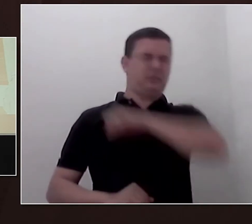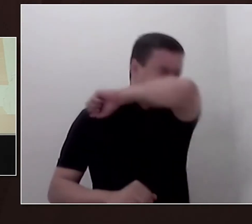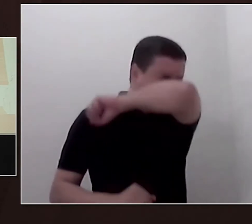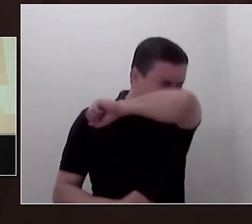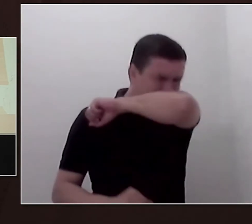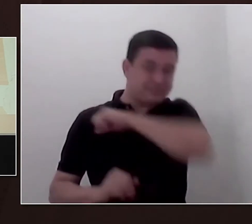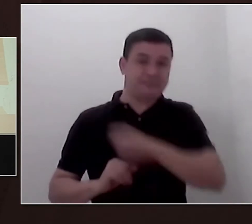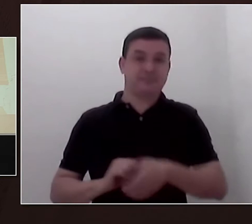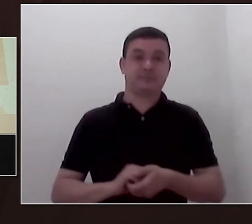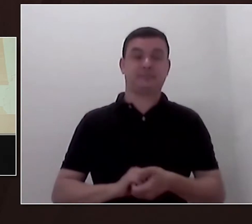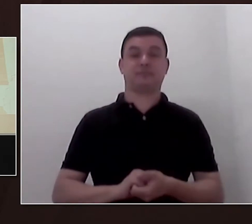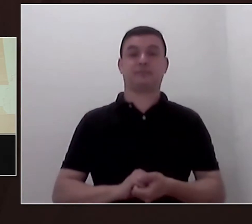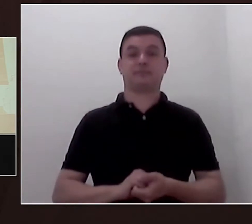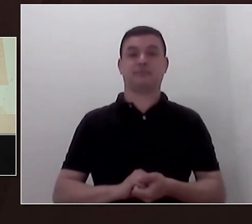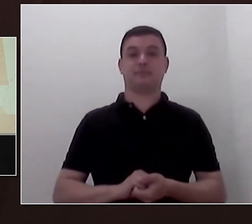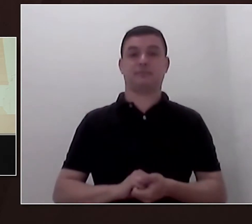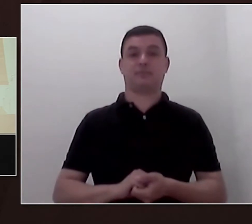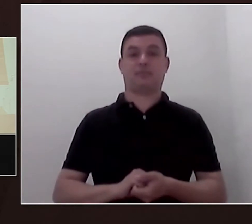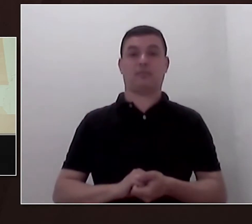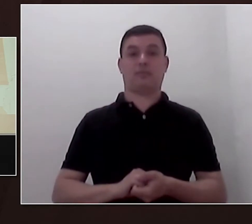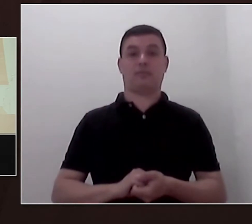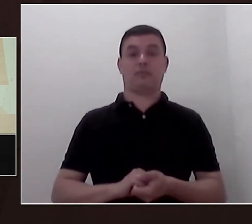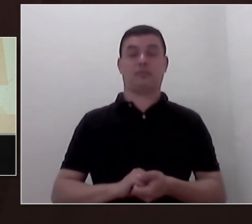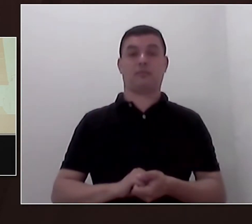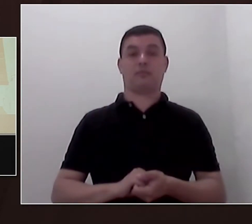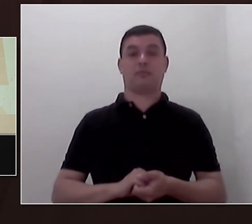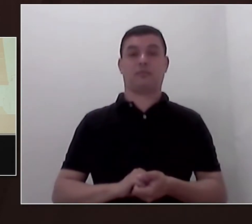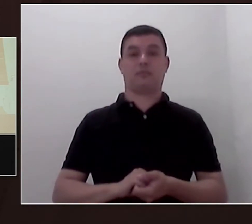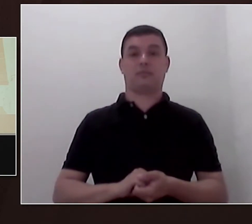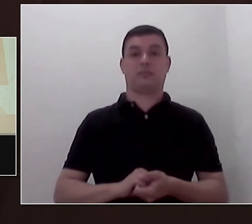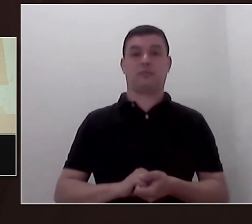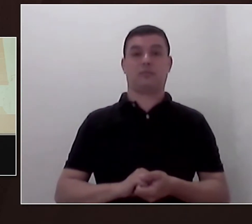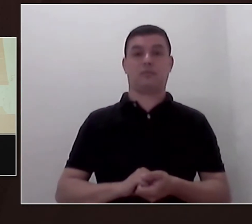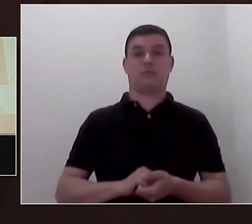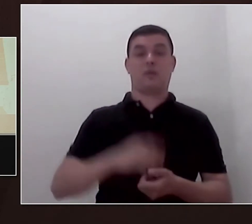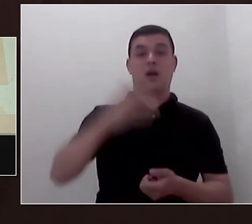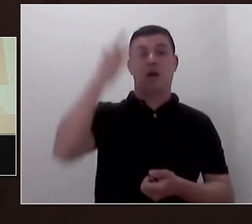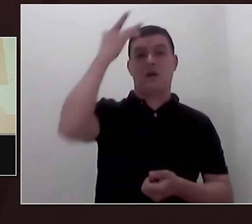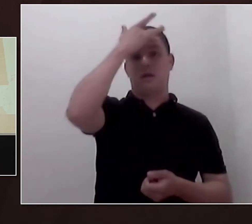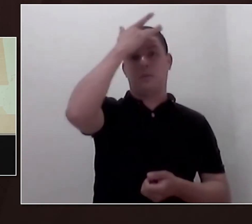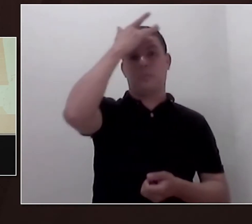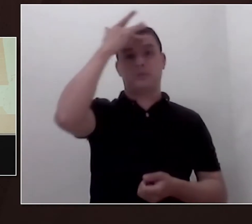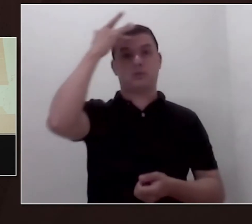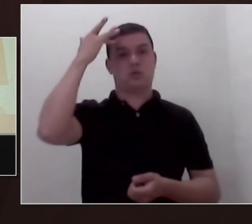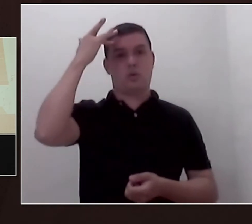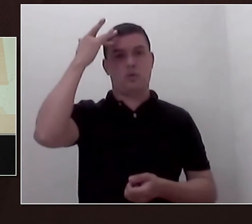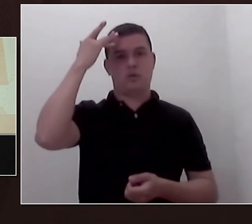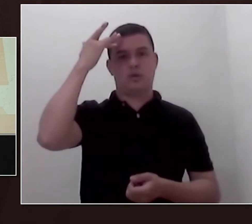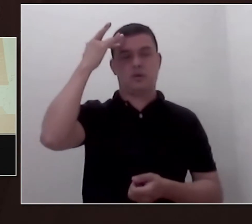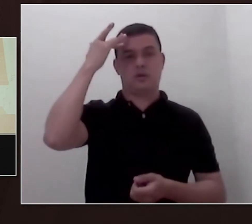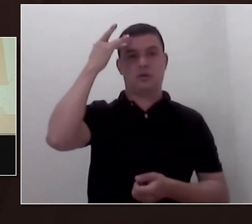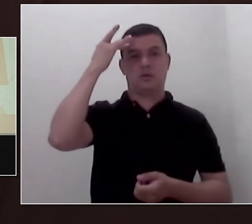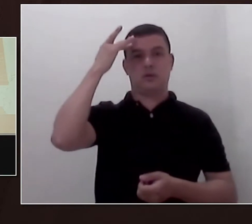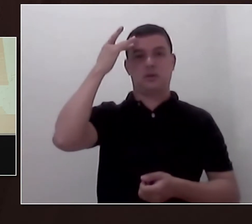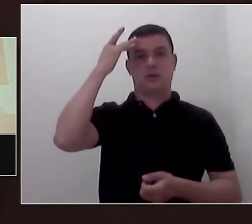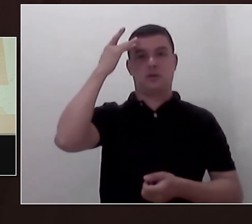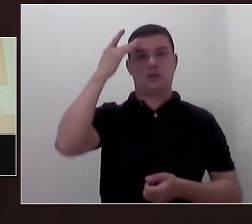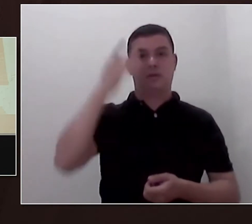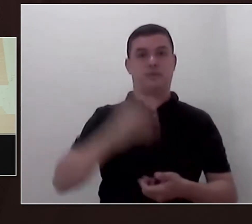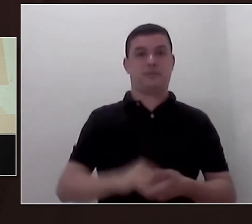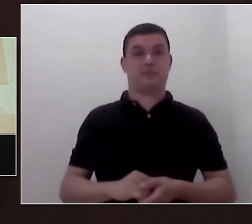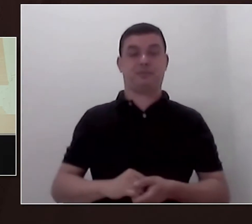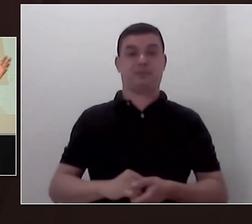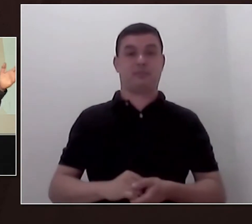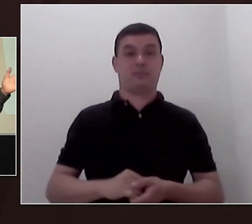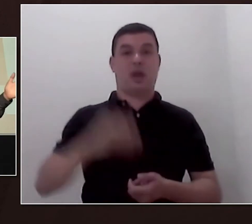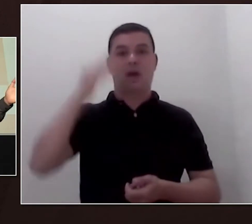Tem gente que vai atrás de um que se denomina o profeta, que faz chover, que